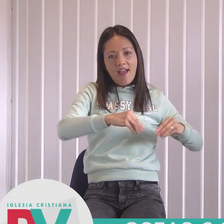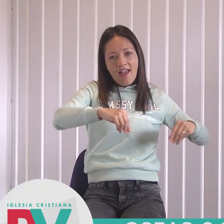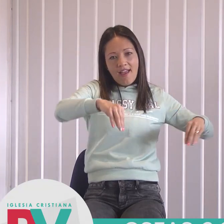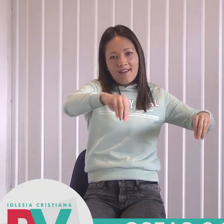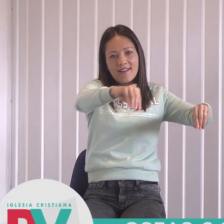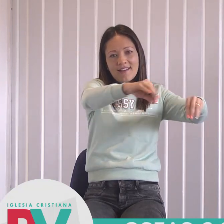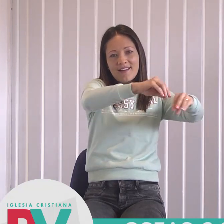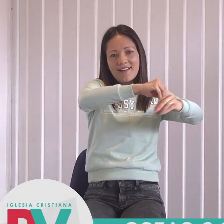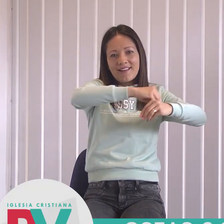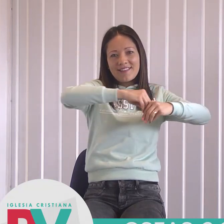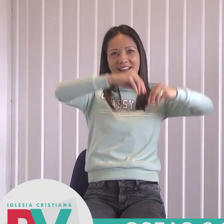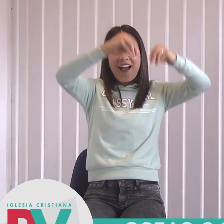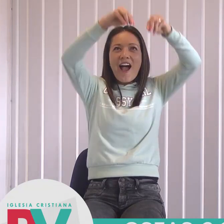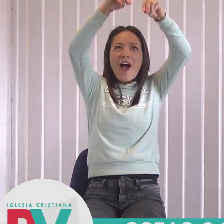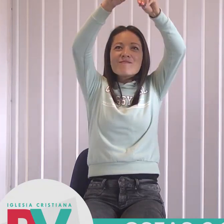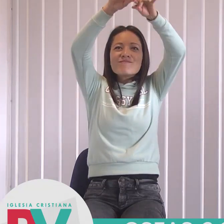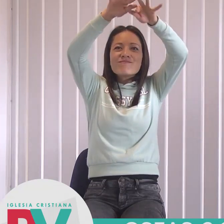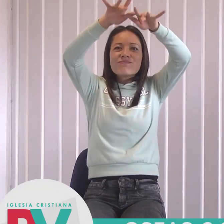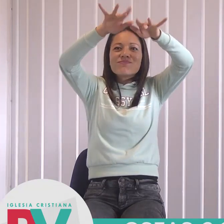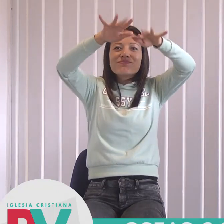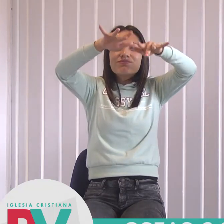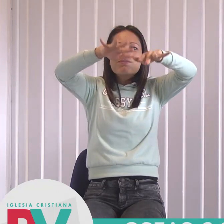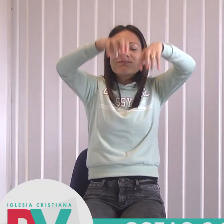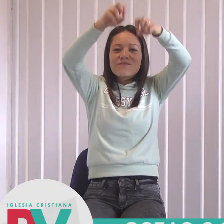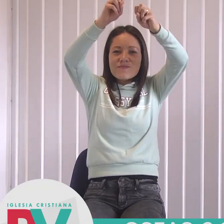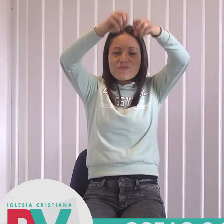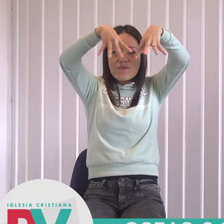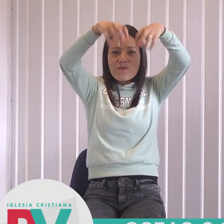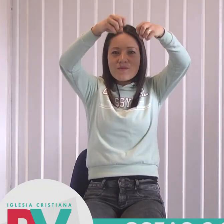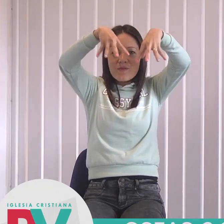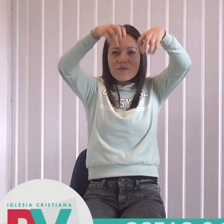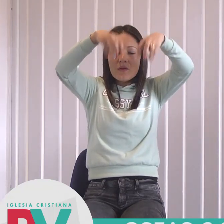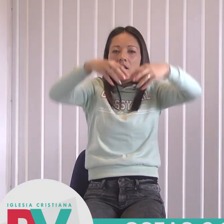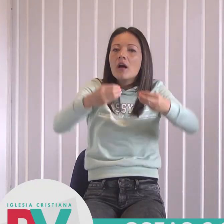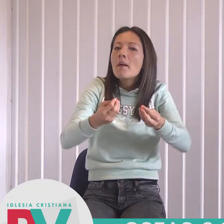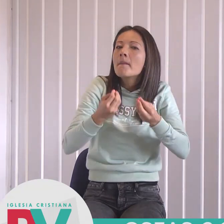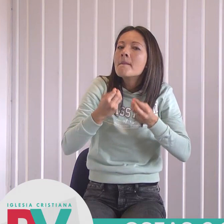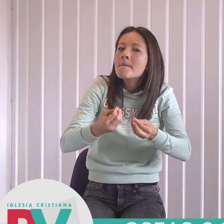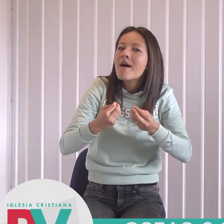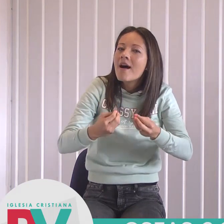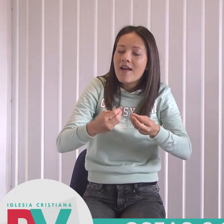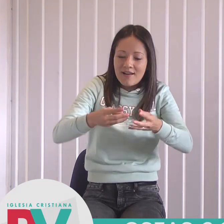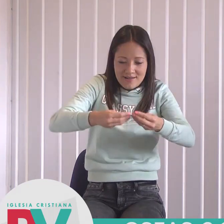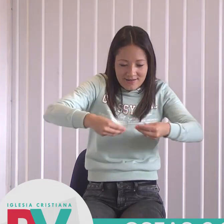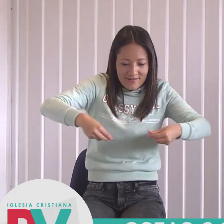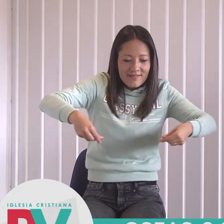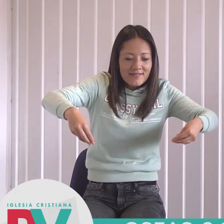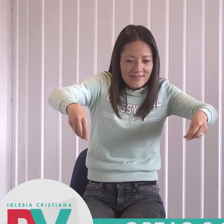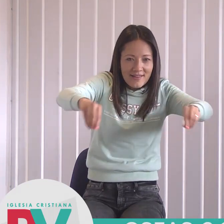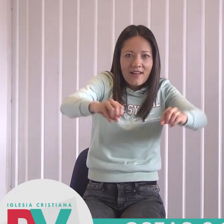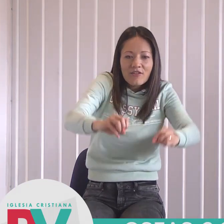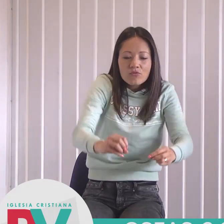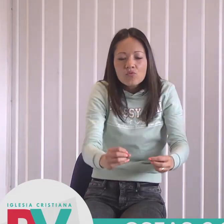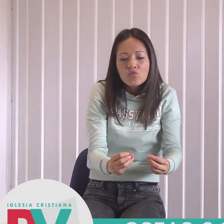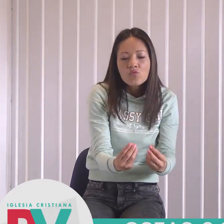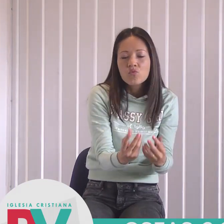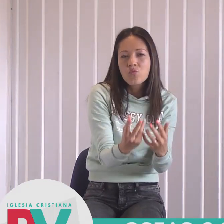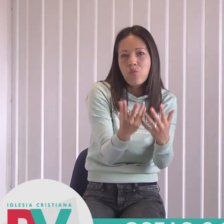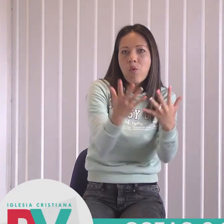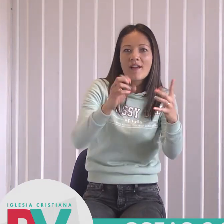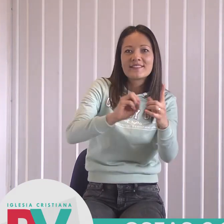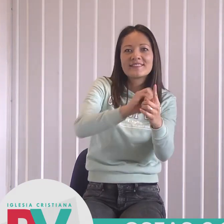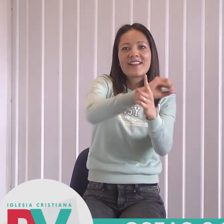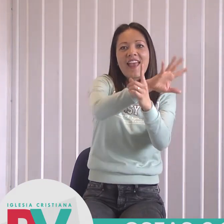Él? Va a hacer que llueva. ¿Para qué? Versículo 22. Y la tierra responderá al trigo. O sea que la tierra se